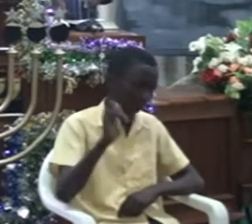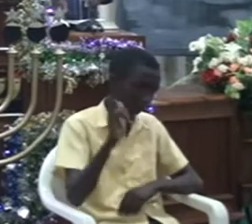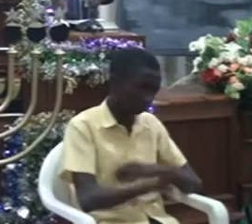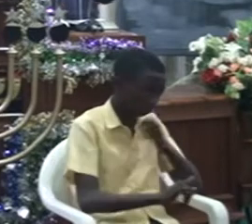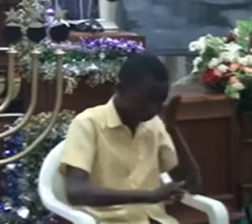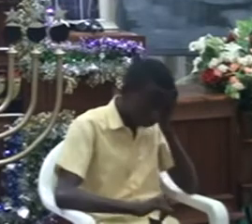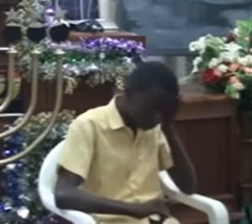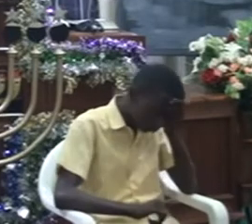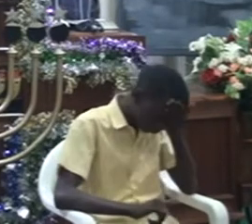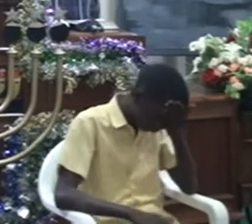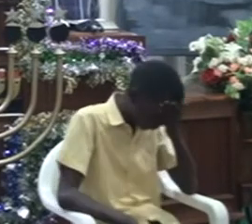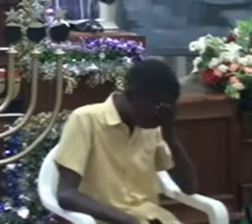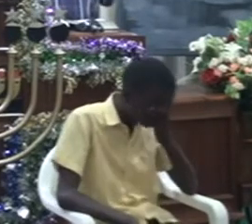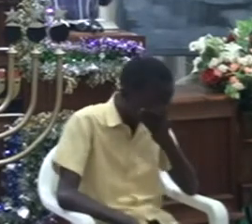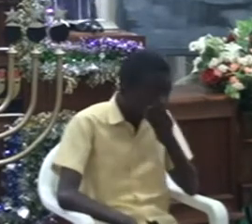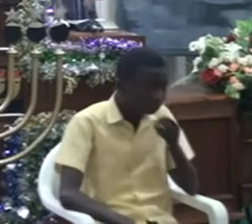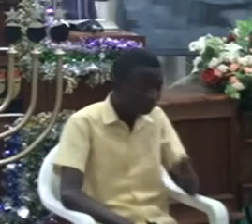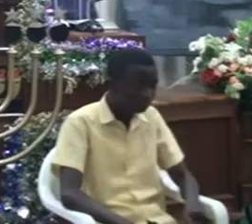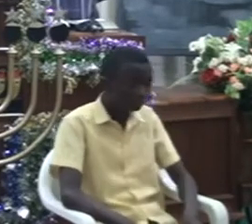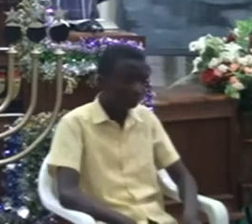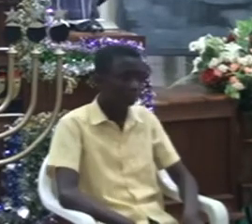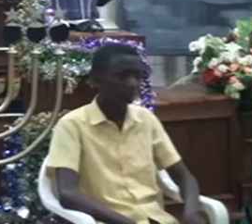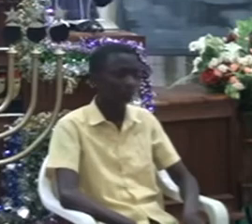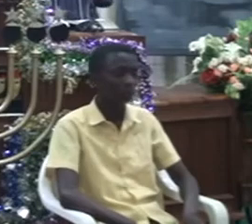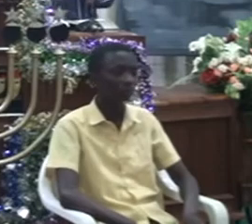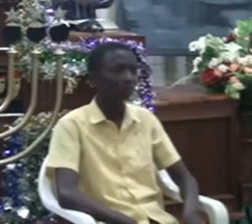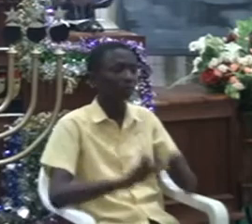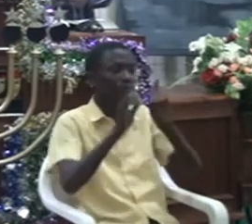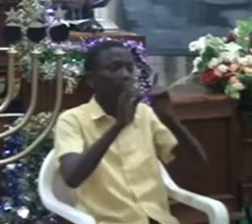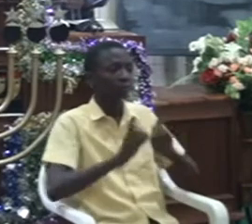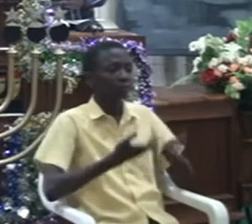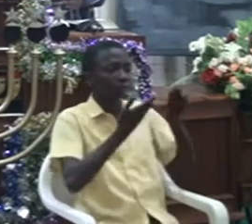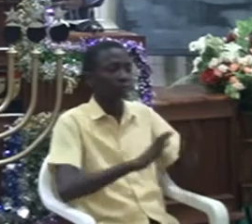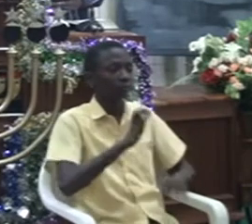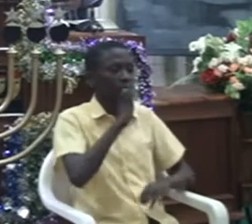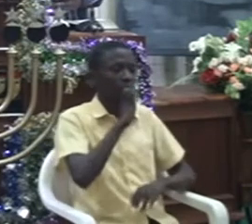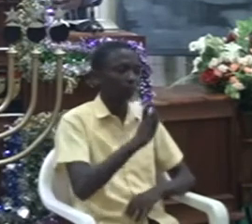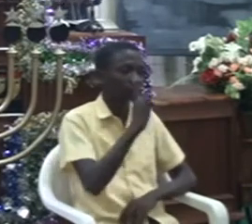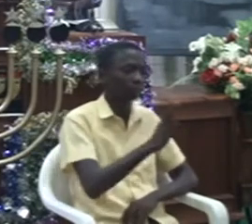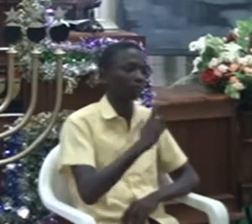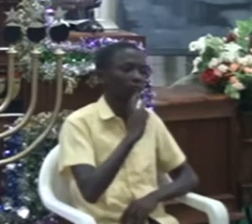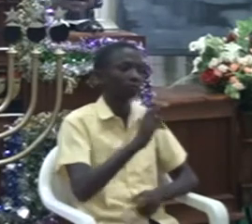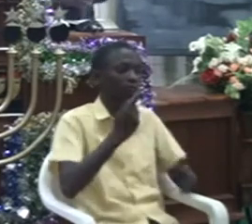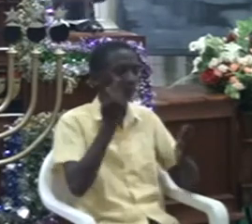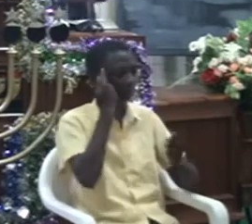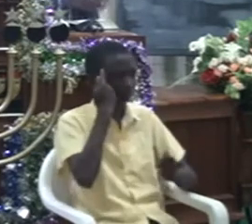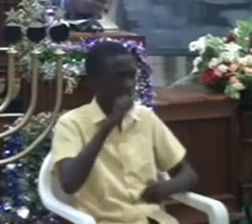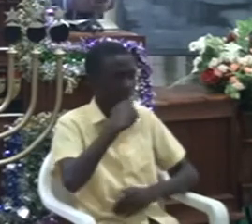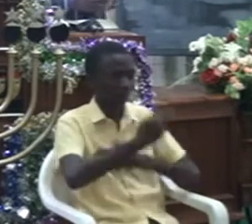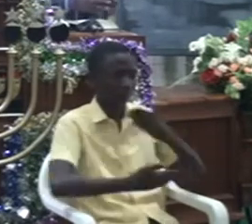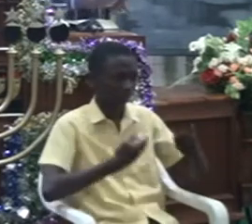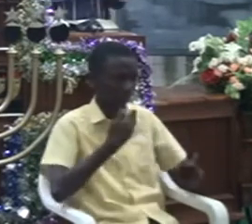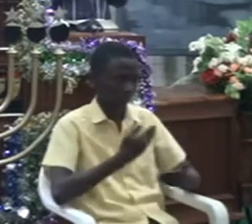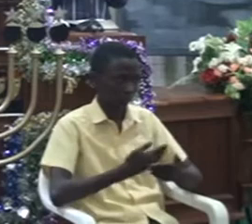walikuwa pale. Kisha kumwisho wanaenda wananiacha mimi na baki. La mort est une réalité pour tous. Nikusema kukufa